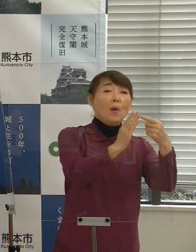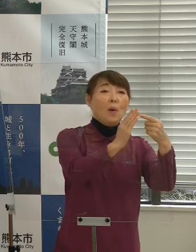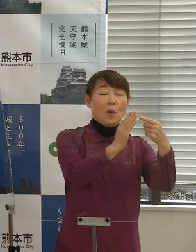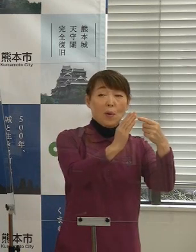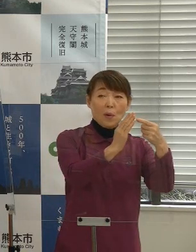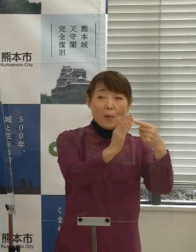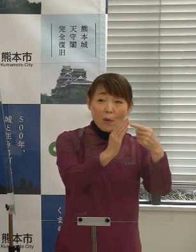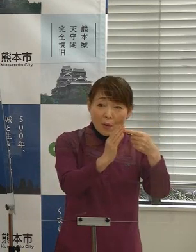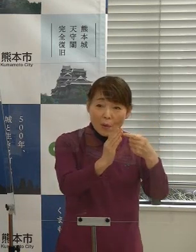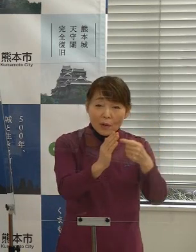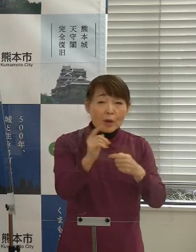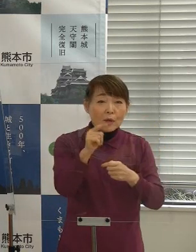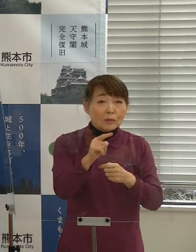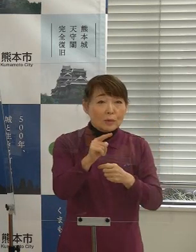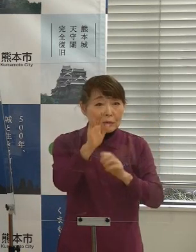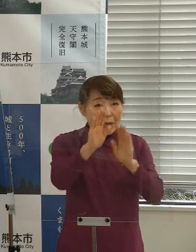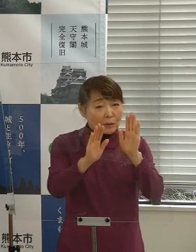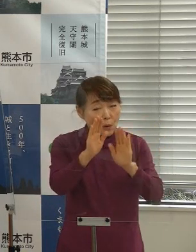ないという。